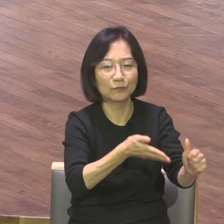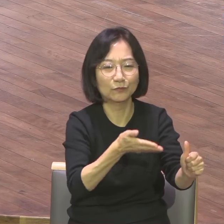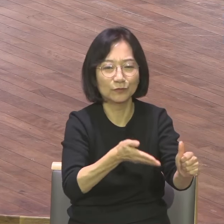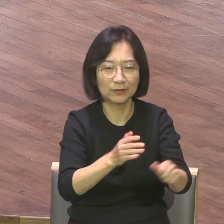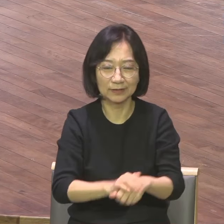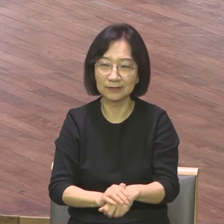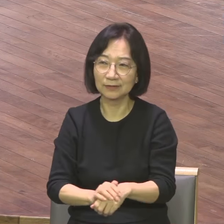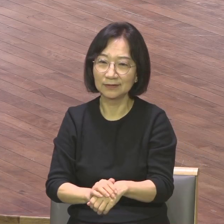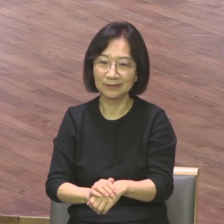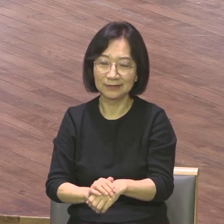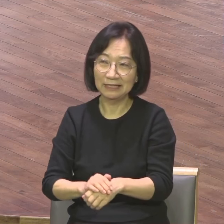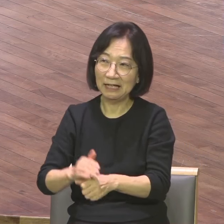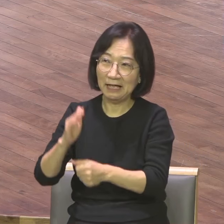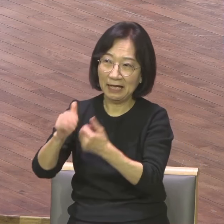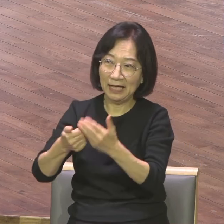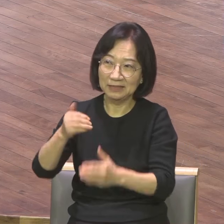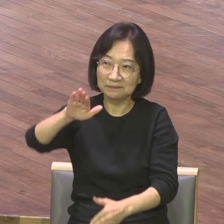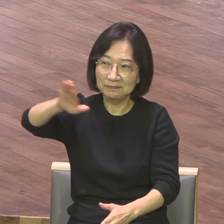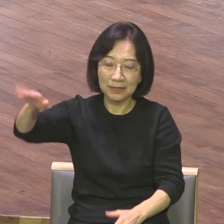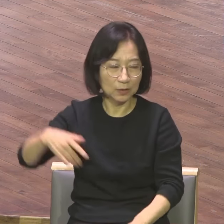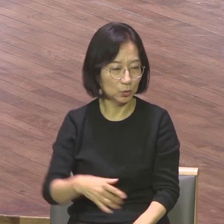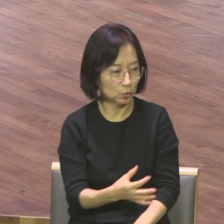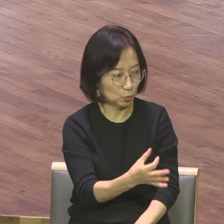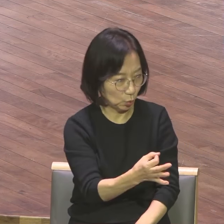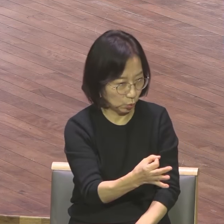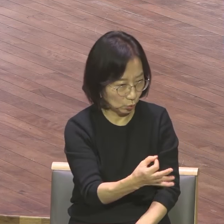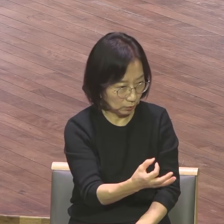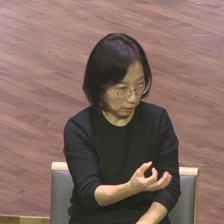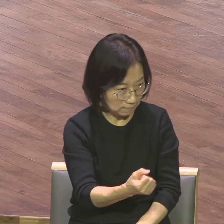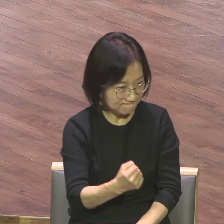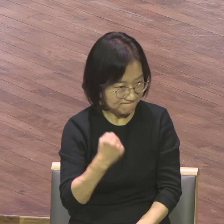의지하는 것이 아니라 돈 많은 사람, 힘 있는 사람.